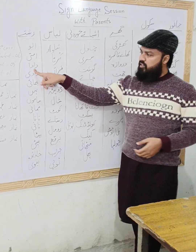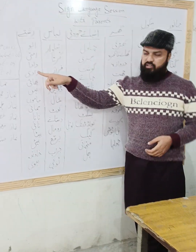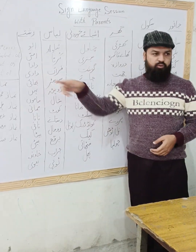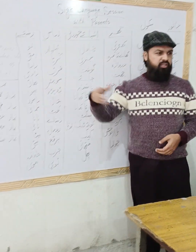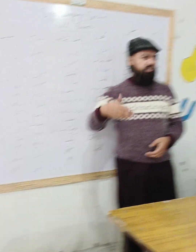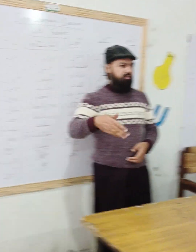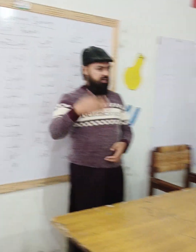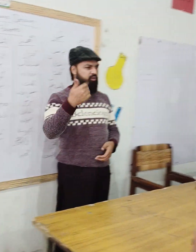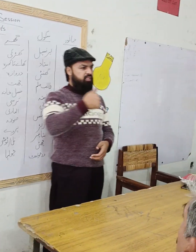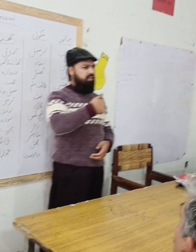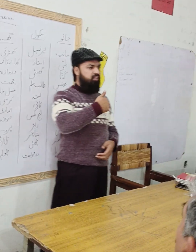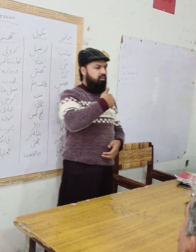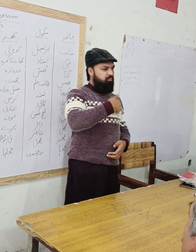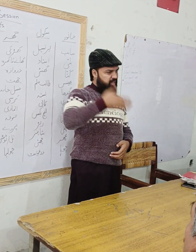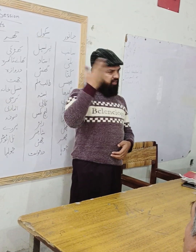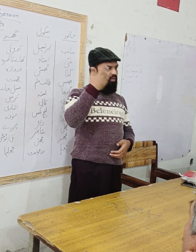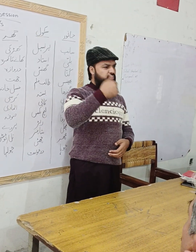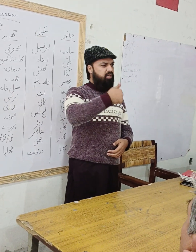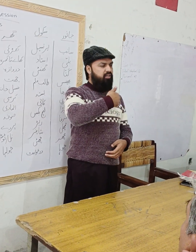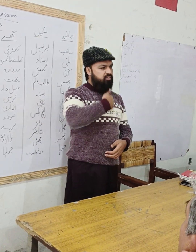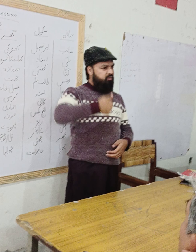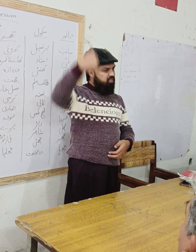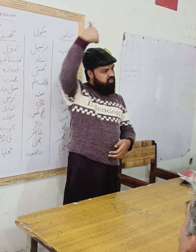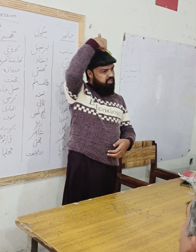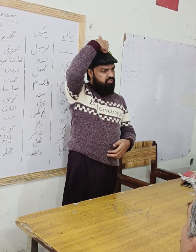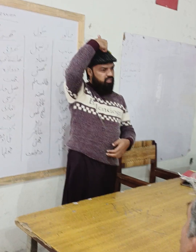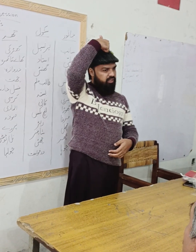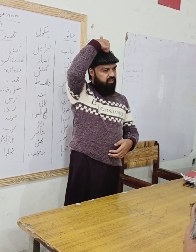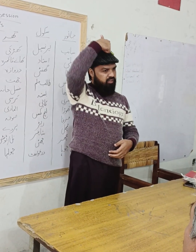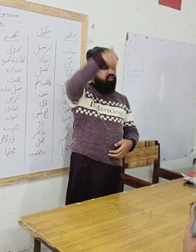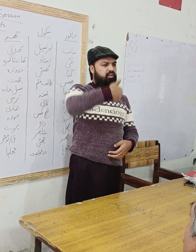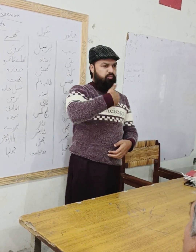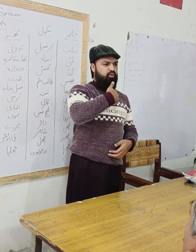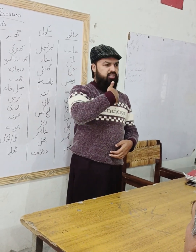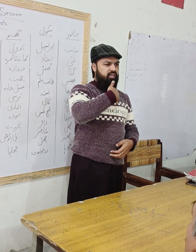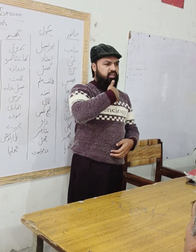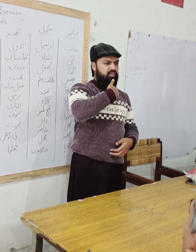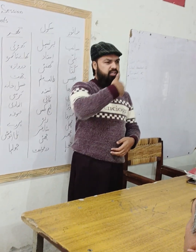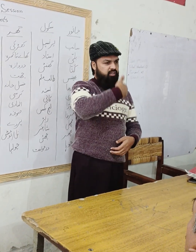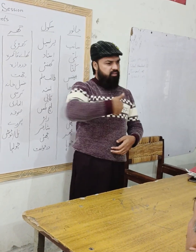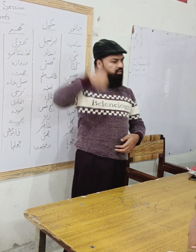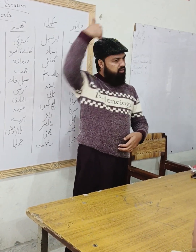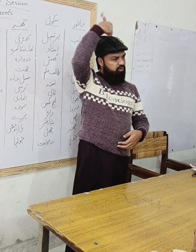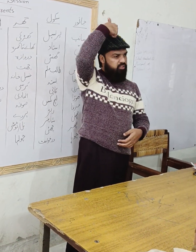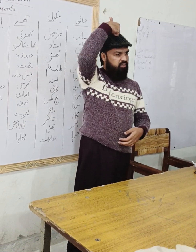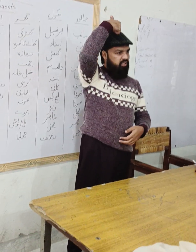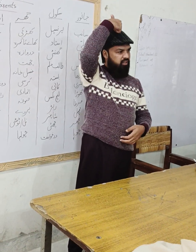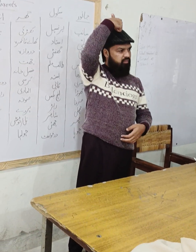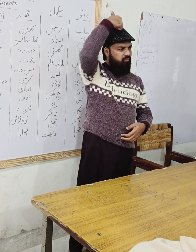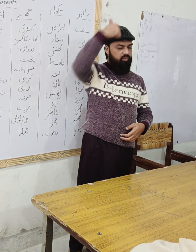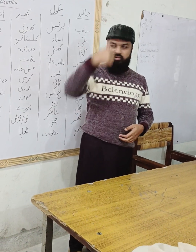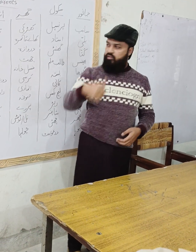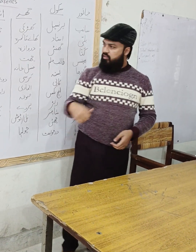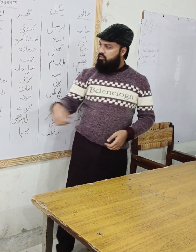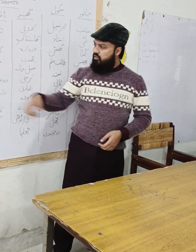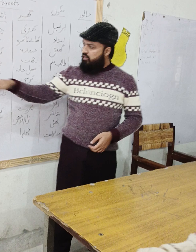क्योंकि दादा बड़ा होता है, पहले का होता है, इस वजह से ये इस तरह आएगा, अबू का इशारा करके और ये इशारा। अगर